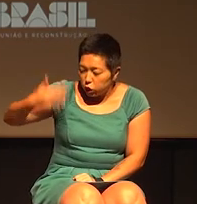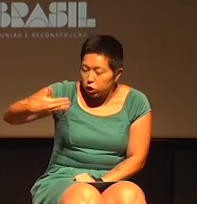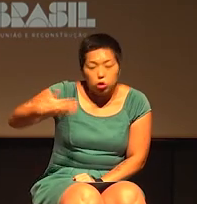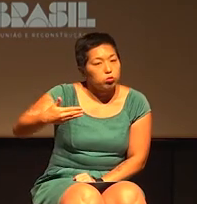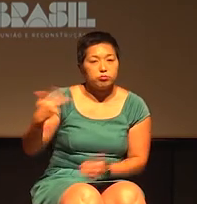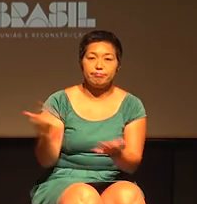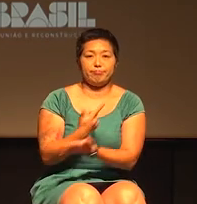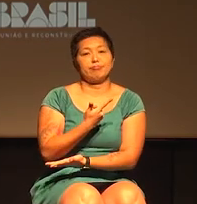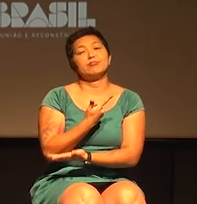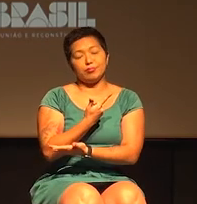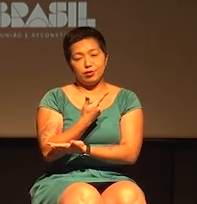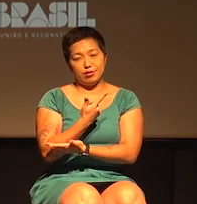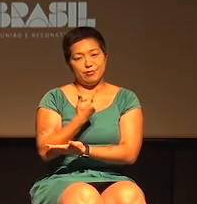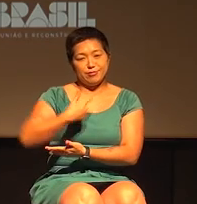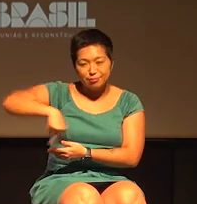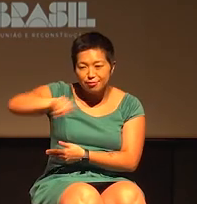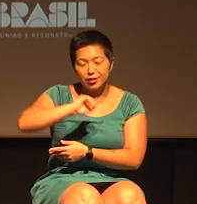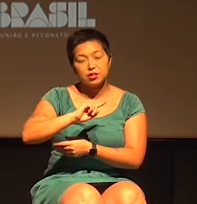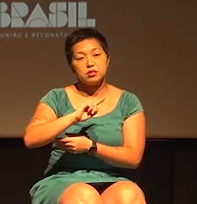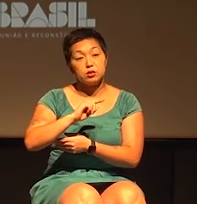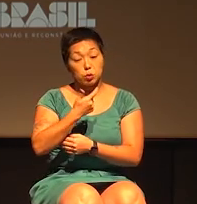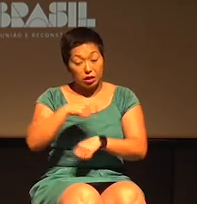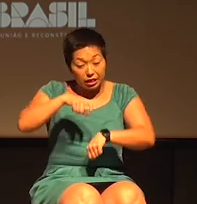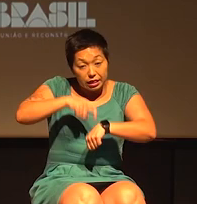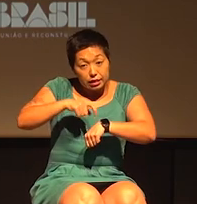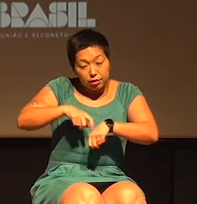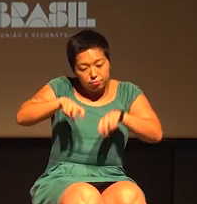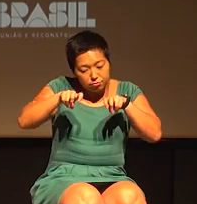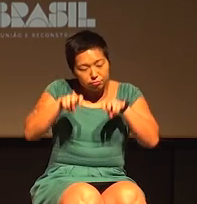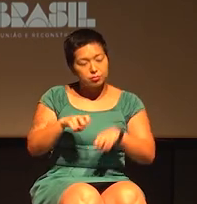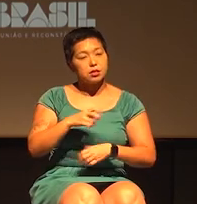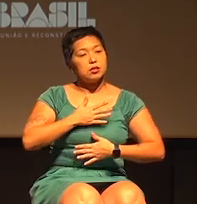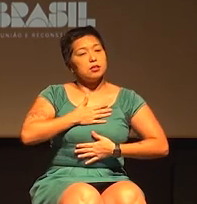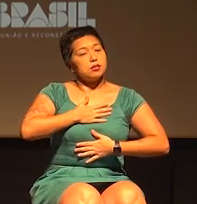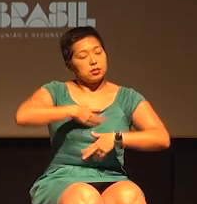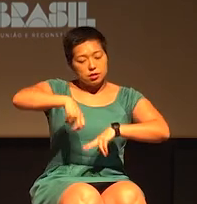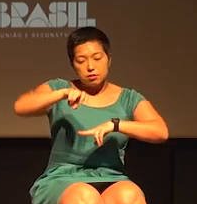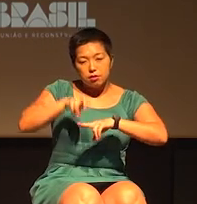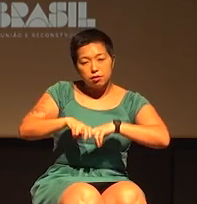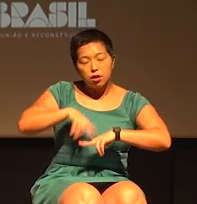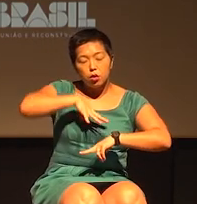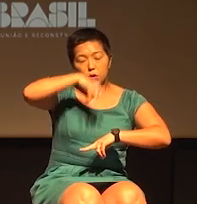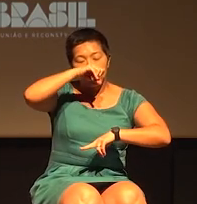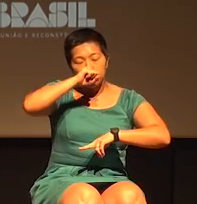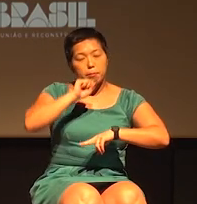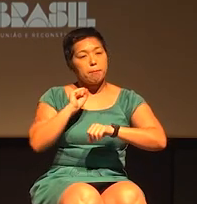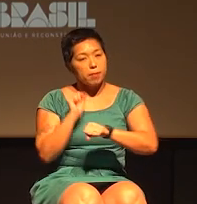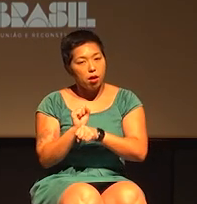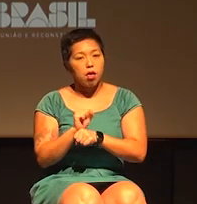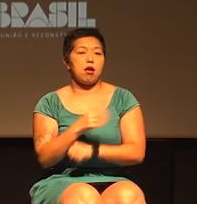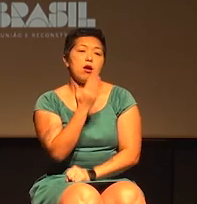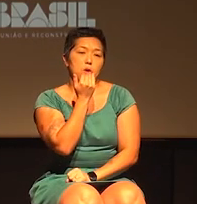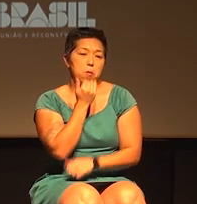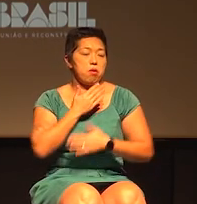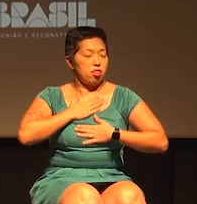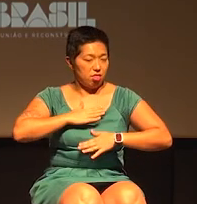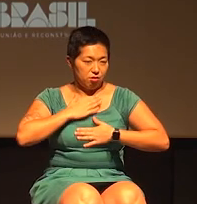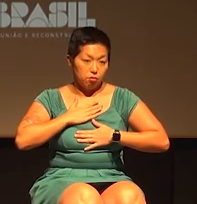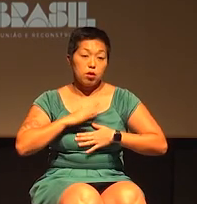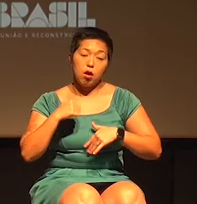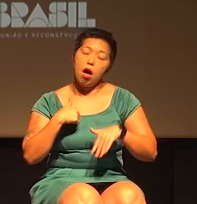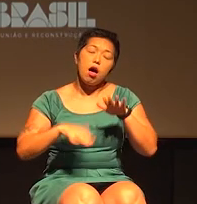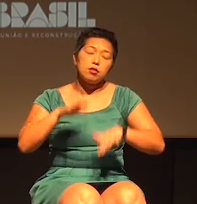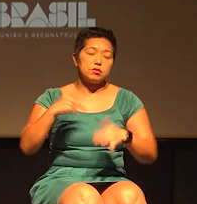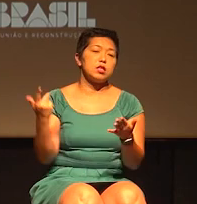Imagino que é essa coisa de não ter o tempo para respirar sentar e comer né então Eh então me sinto atropelada